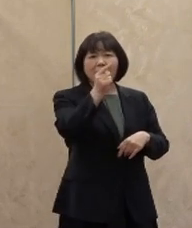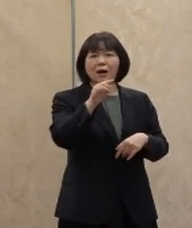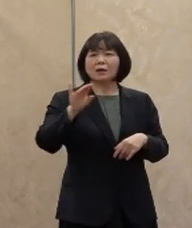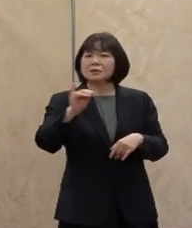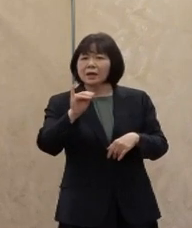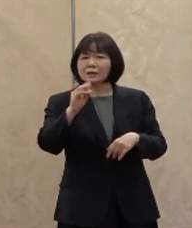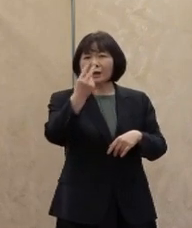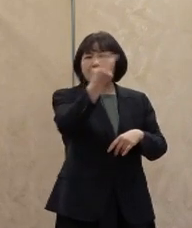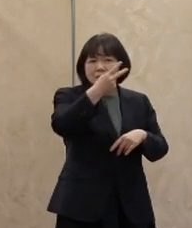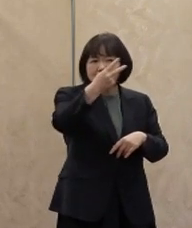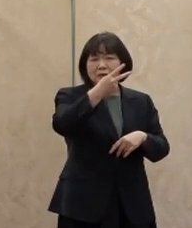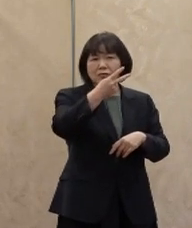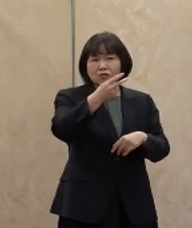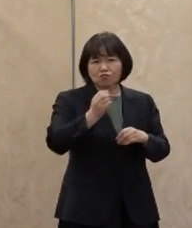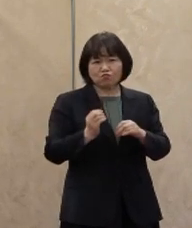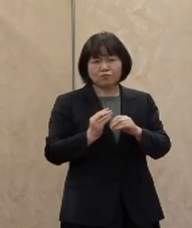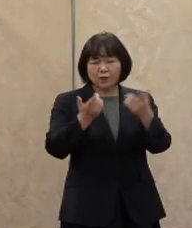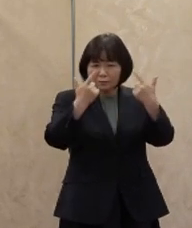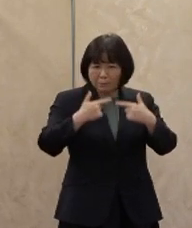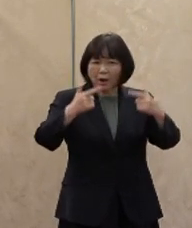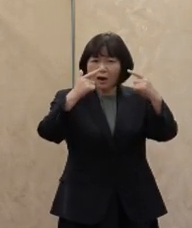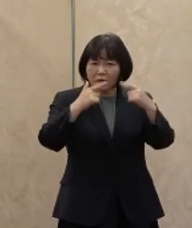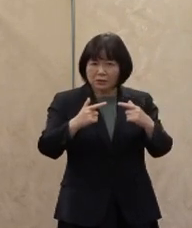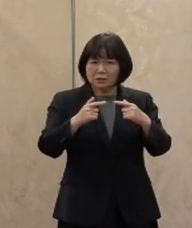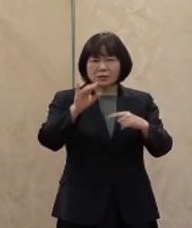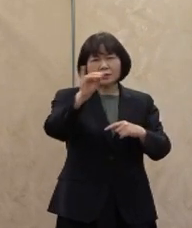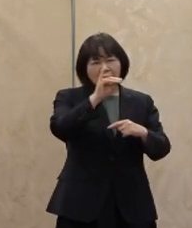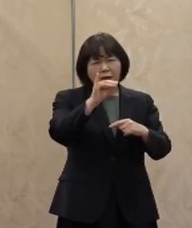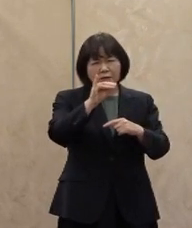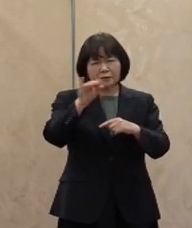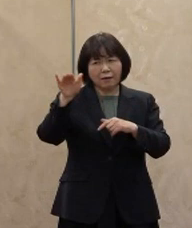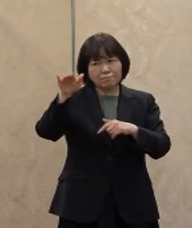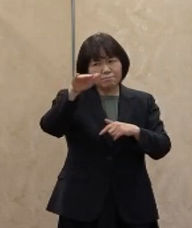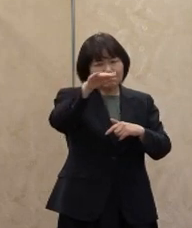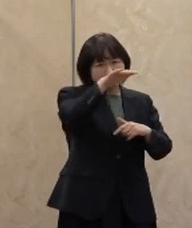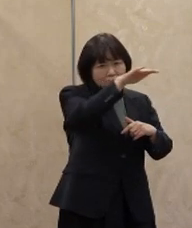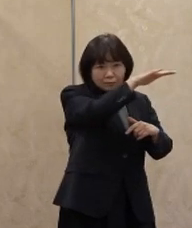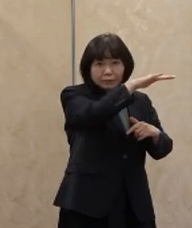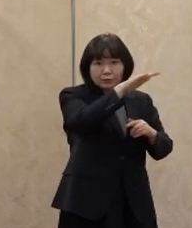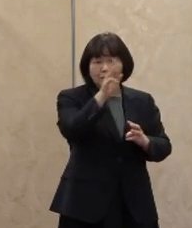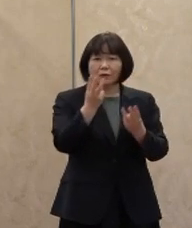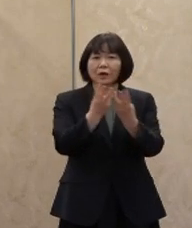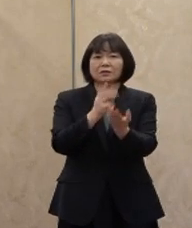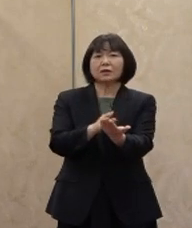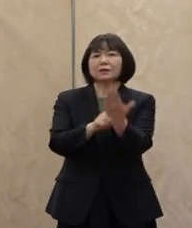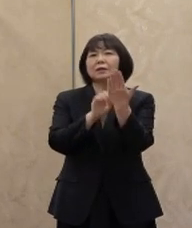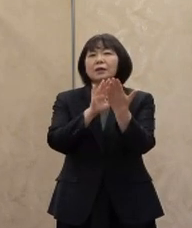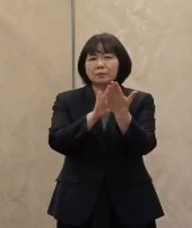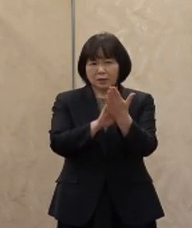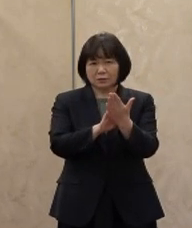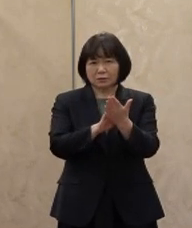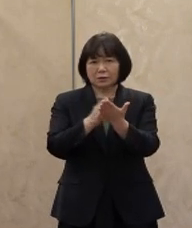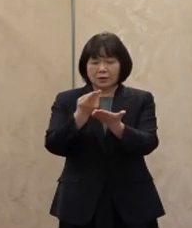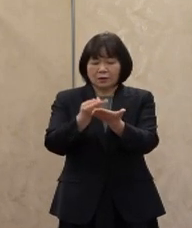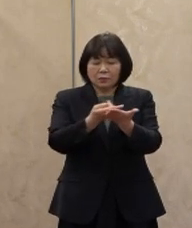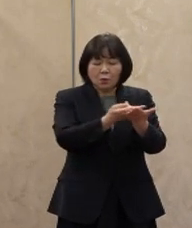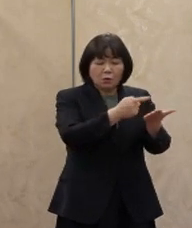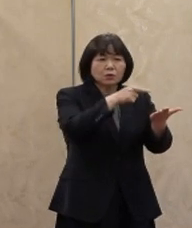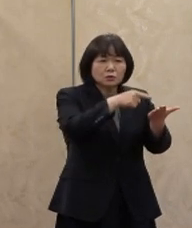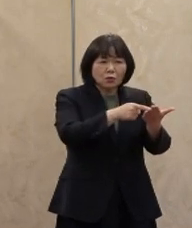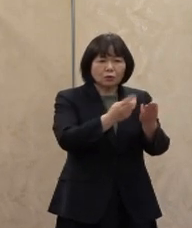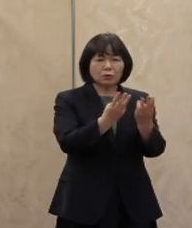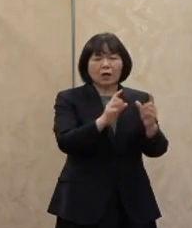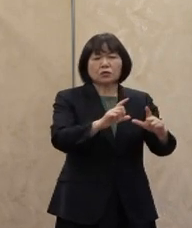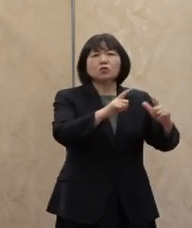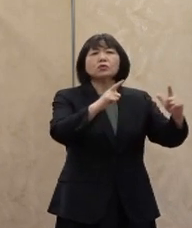人になっているわけですので、毎日今に1000人台とかが出てきているというふうになったときに、病床のこのいく